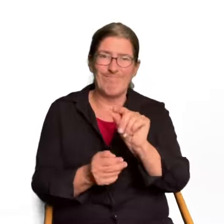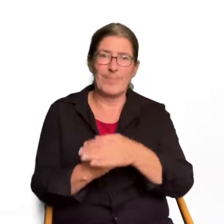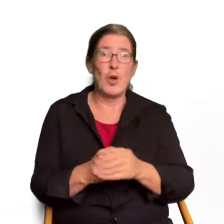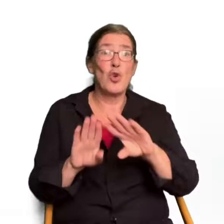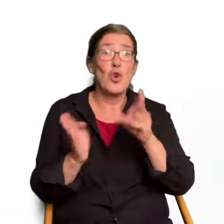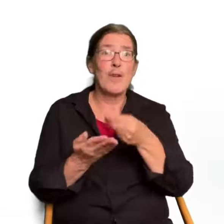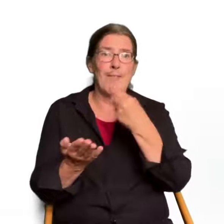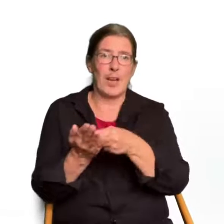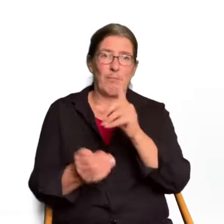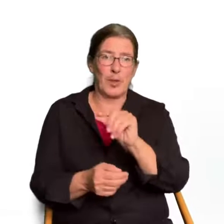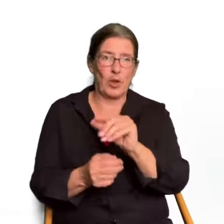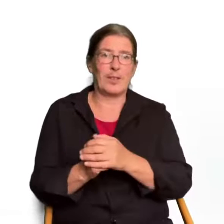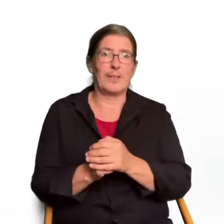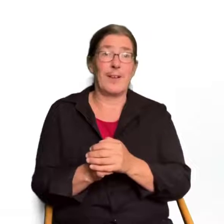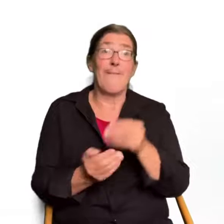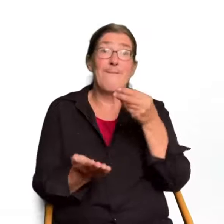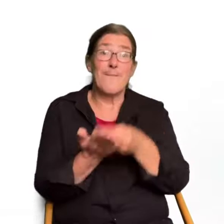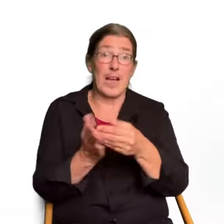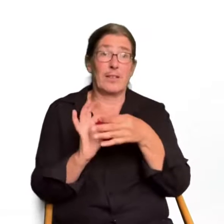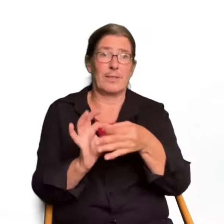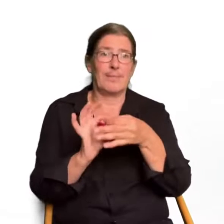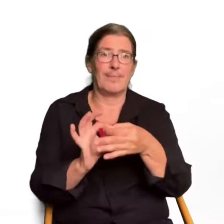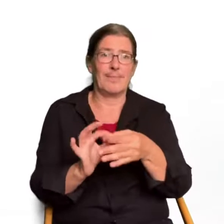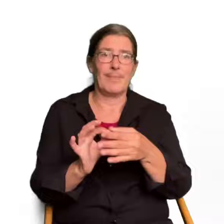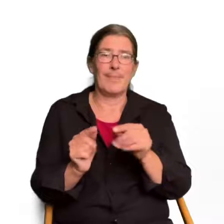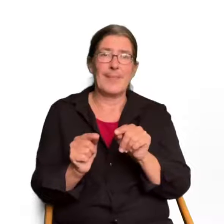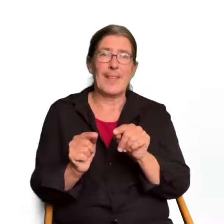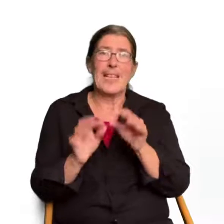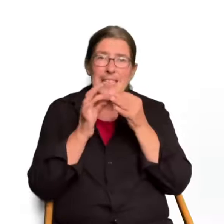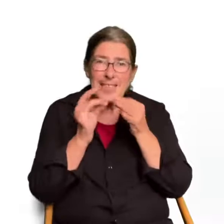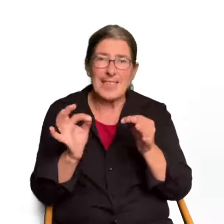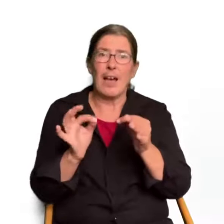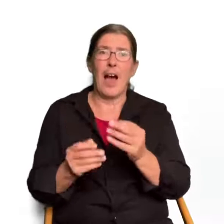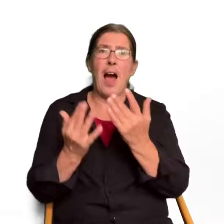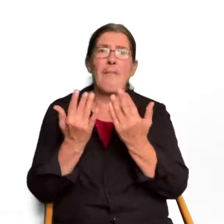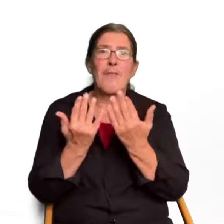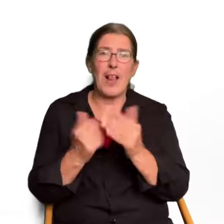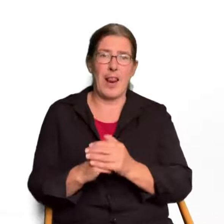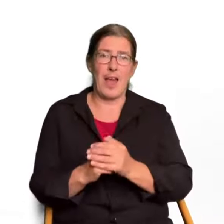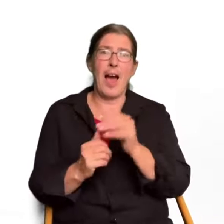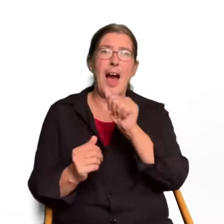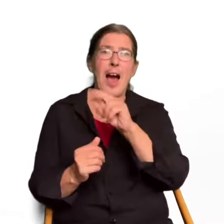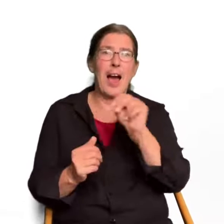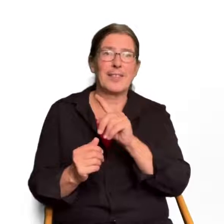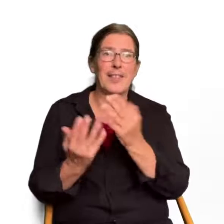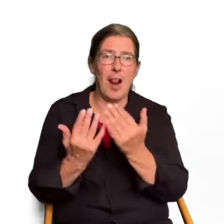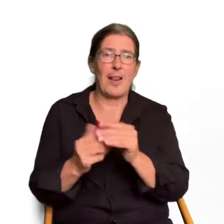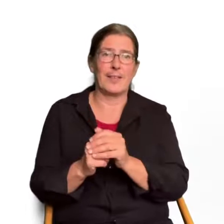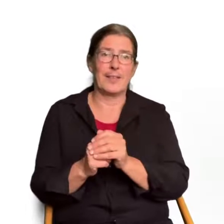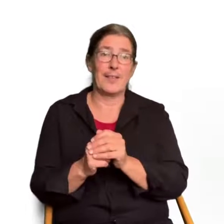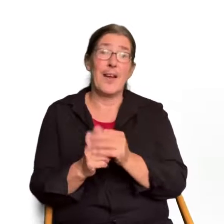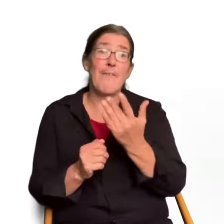Grundwert bedeutet es geht um den Wert die genaue Anzahl zum